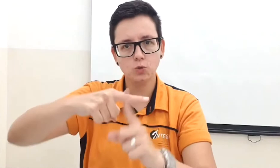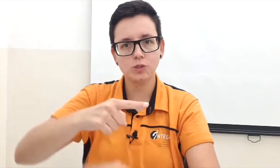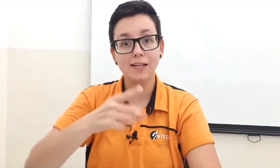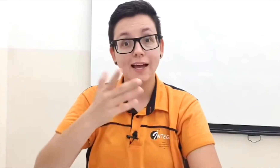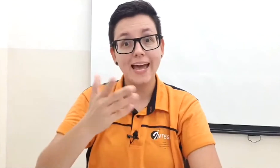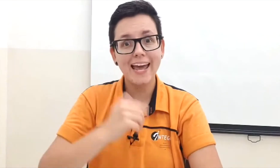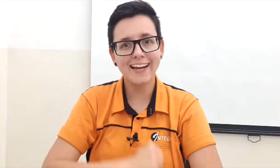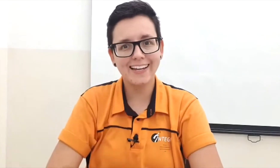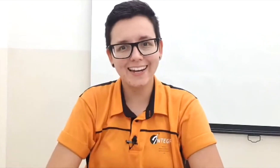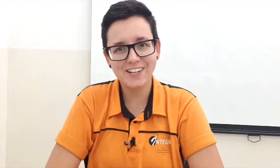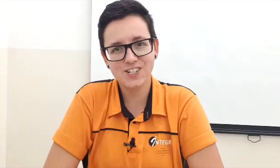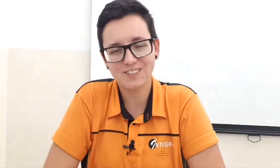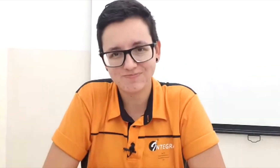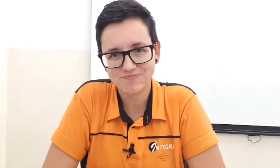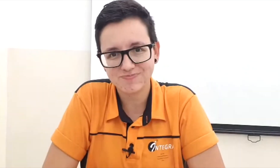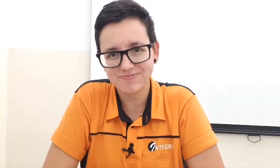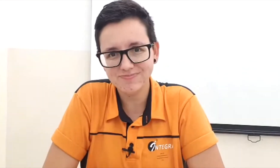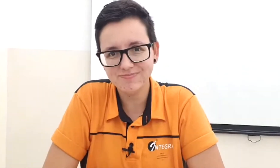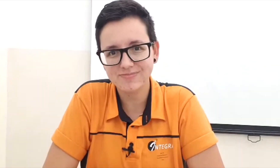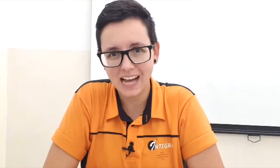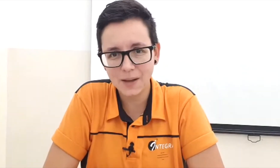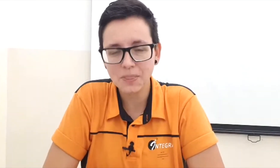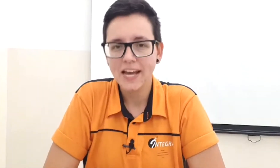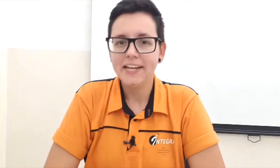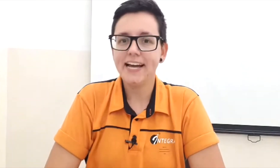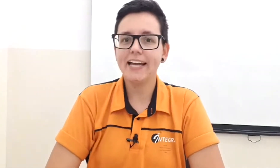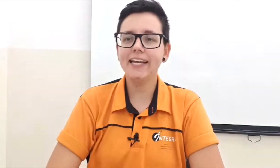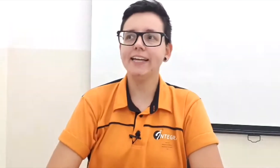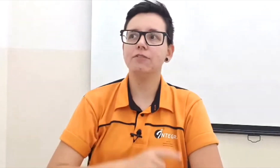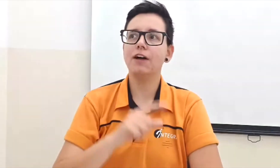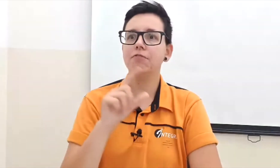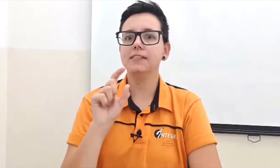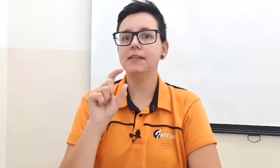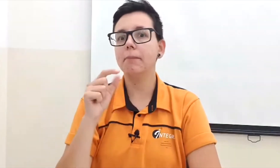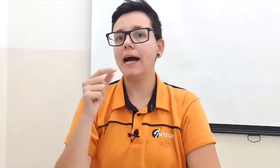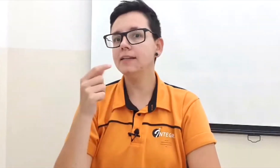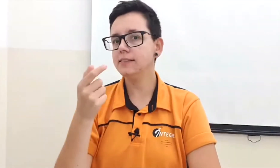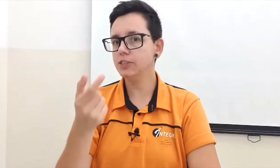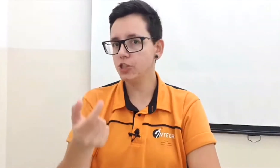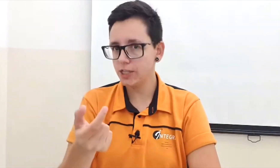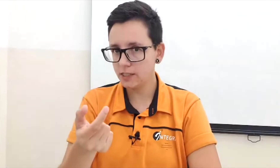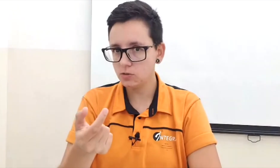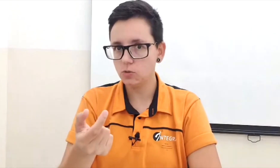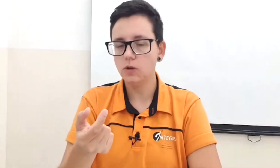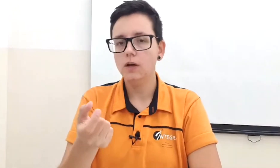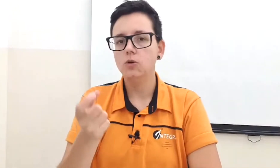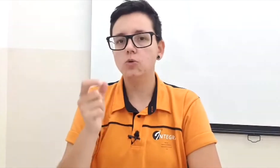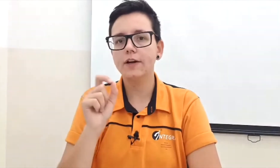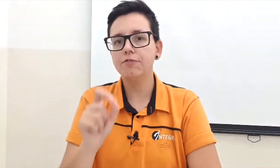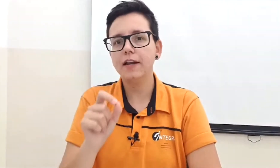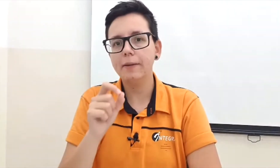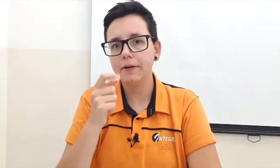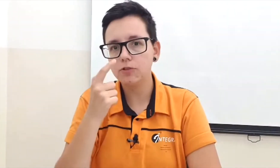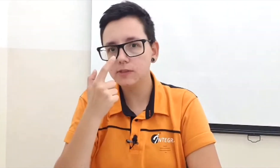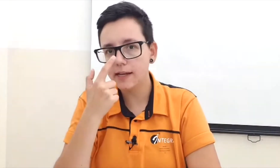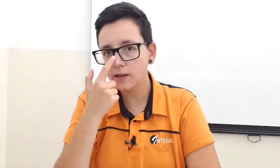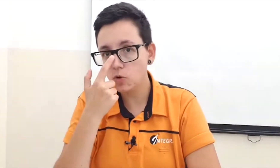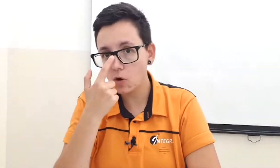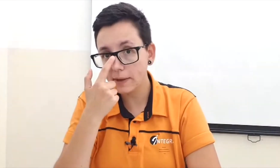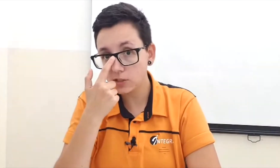cruz, é a igreja, tá? E aí vai fazer mais sentido no que eu falei para você no começo